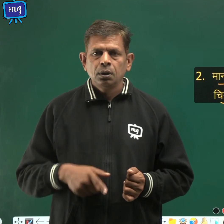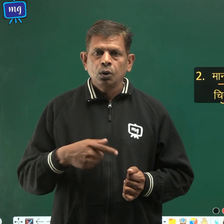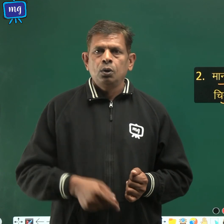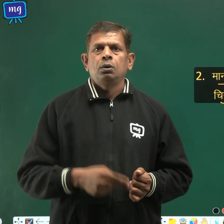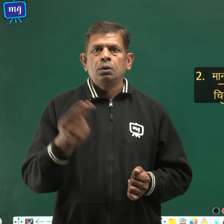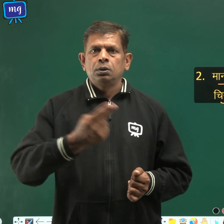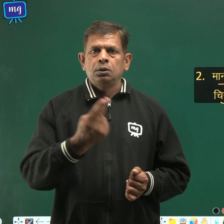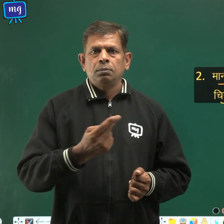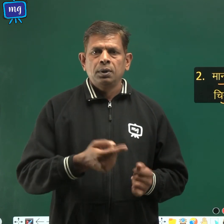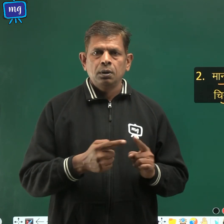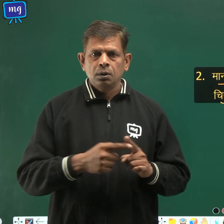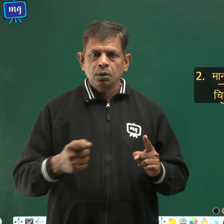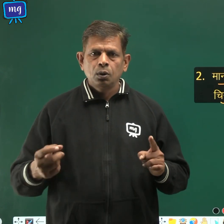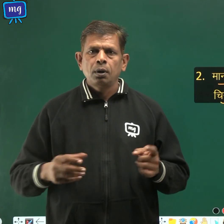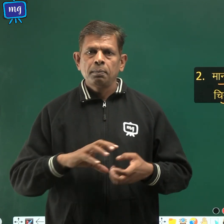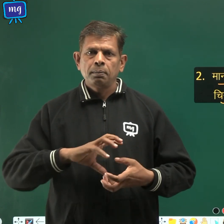चित्र भी बनाना।